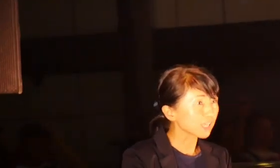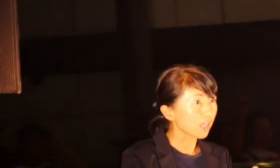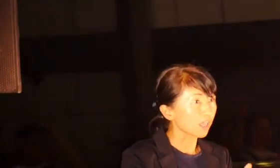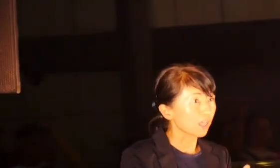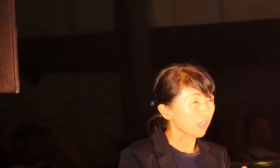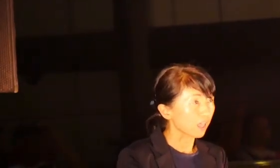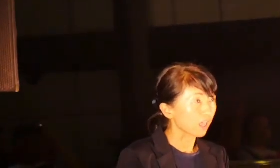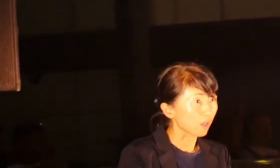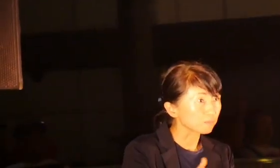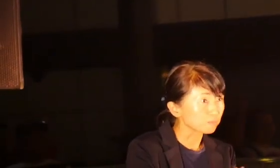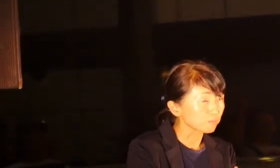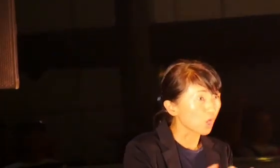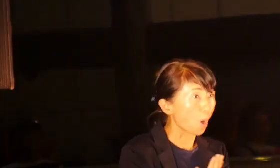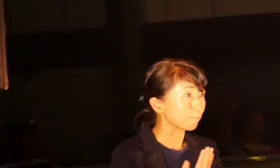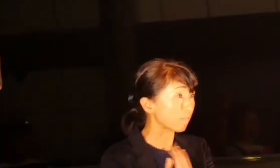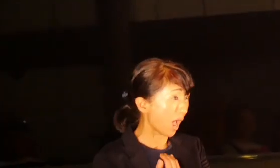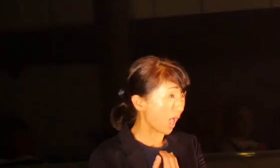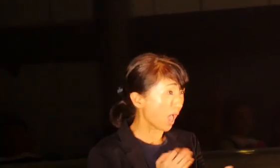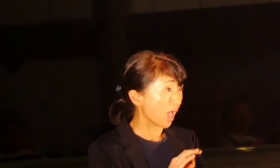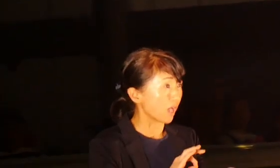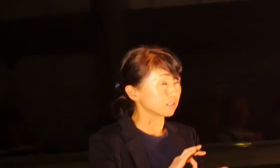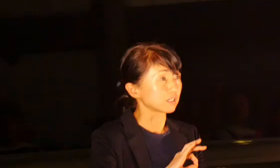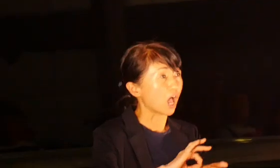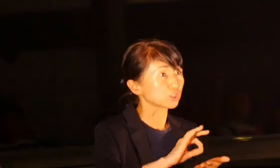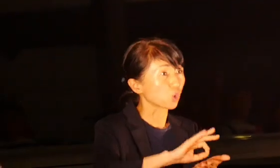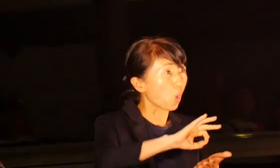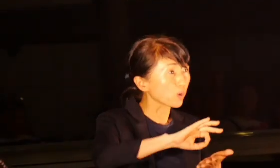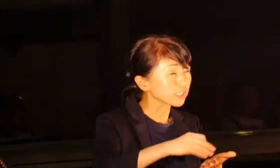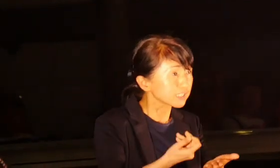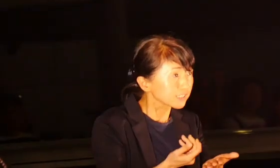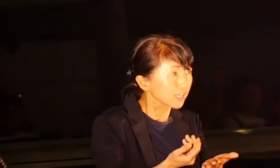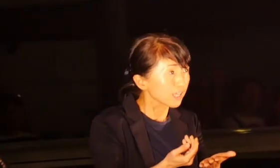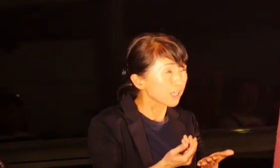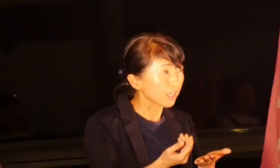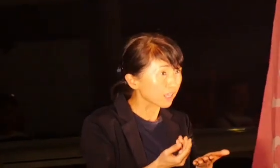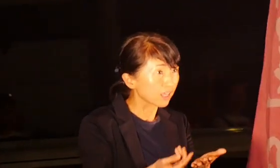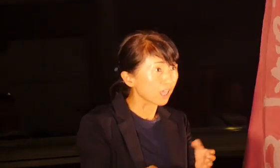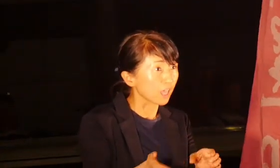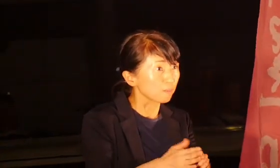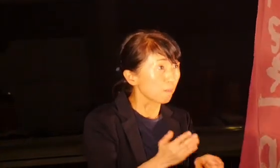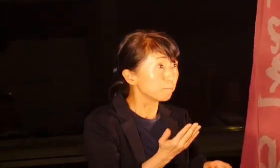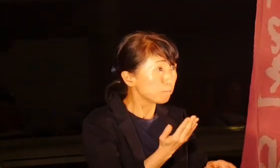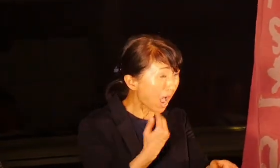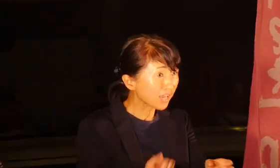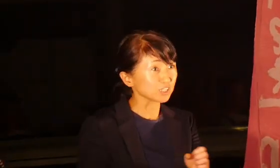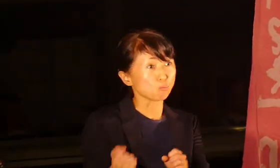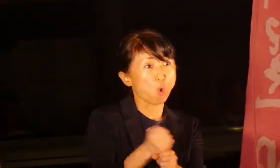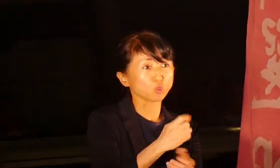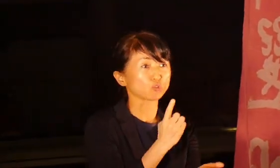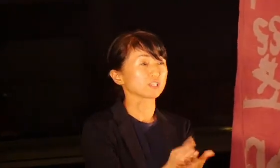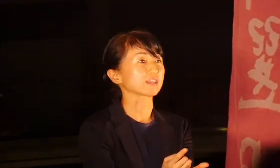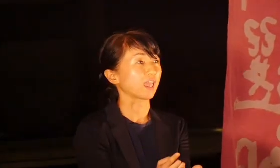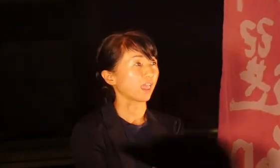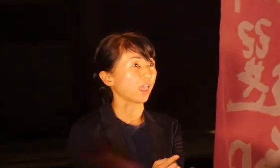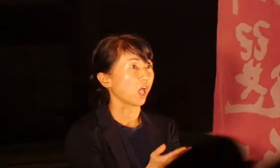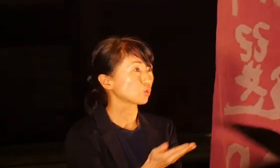前、消費税導入前に戻るだけ、どうでしょうか。